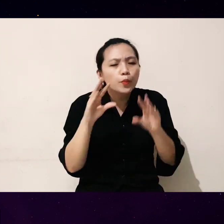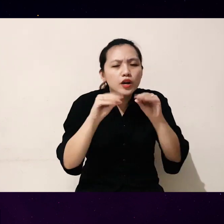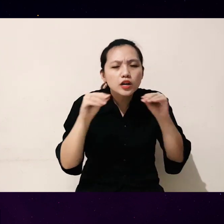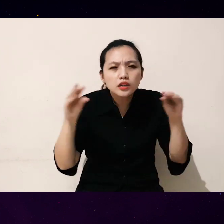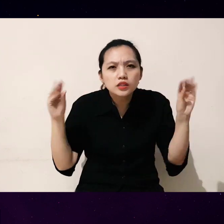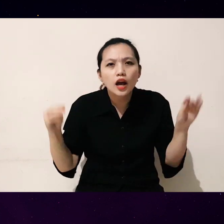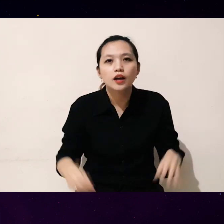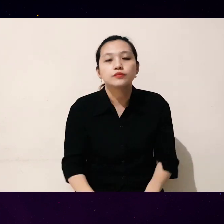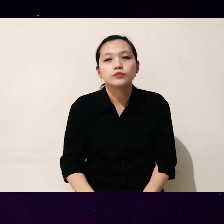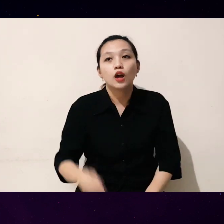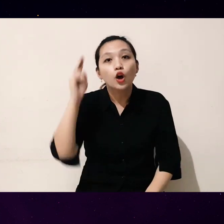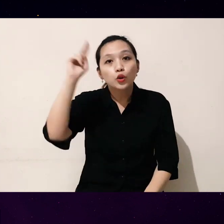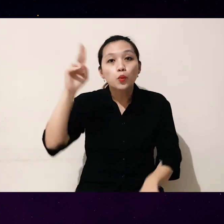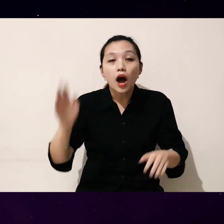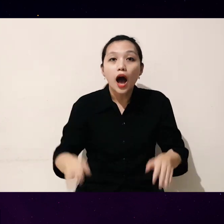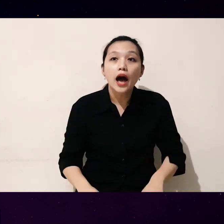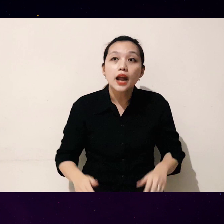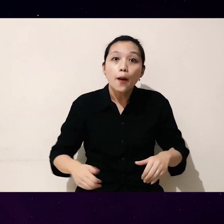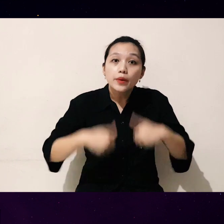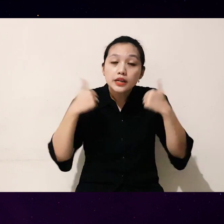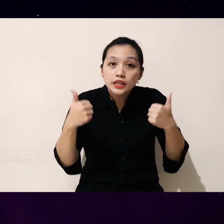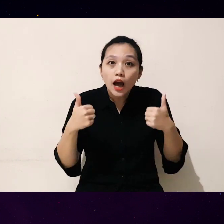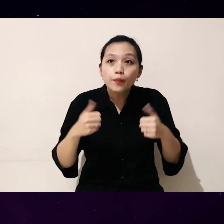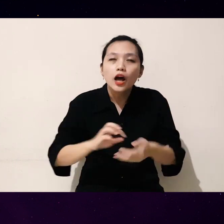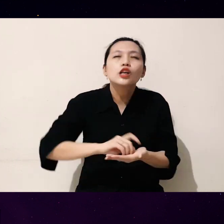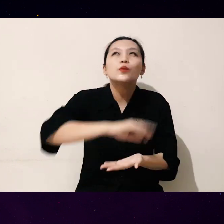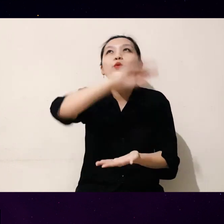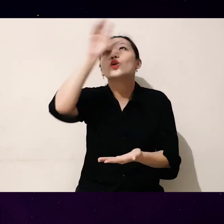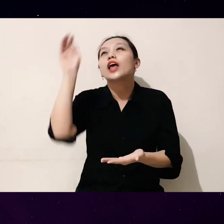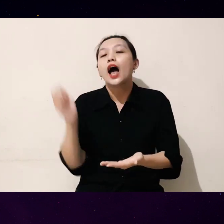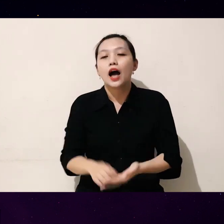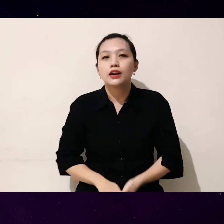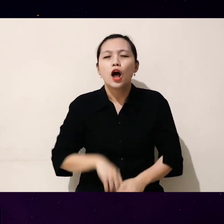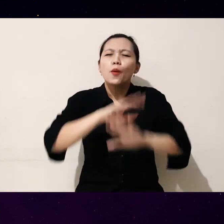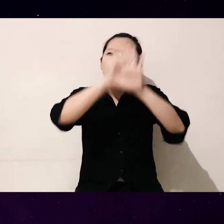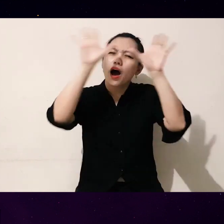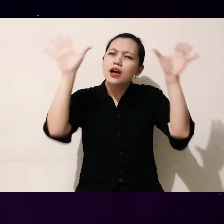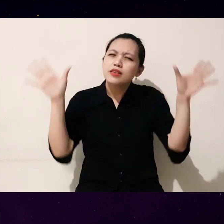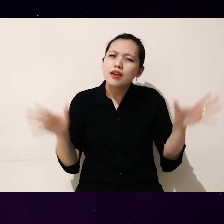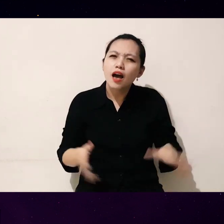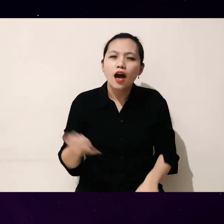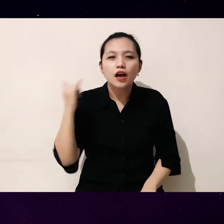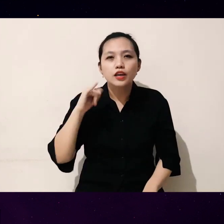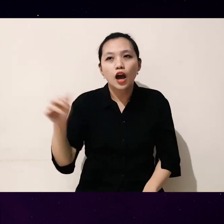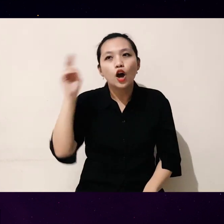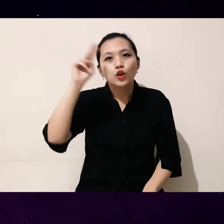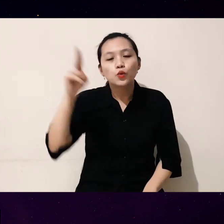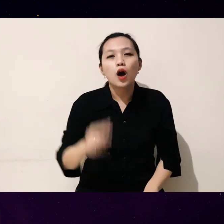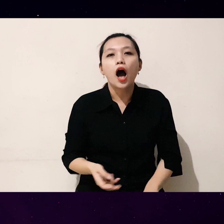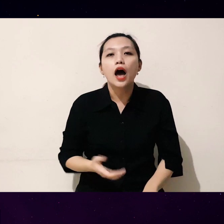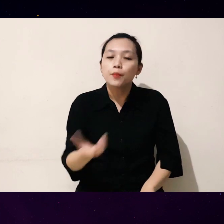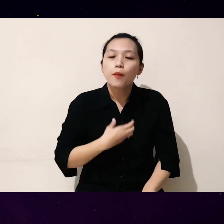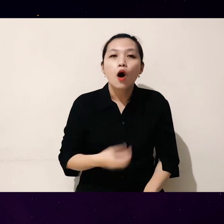itu Dia sudah menyiapkan banyak kemuliaan dan banyak hal-hal yang Dia ingin kita alami bersama-sama dengan Dia. Oleh karena itu